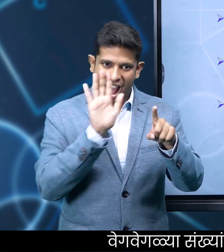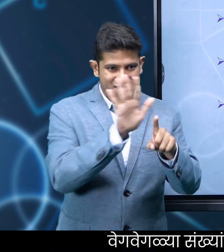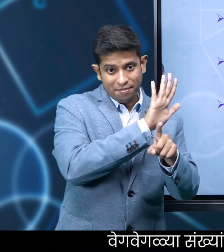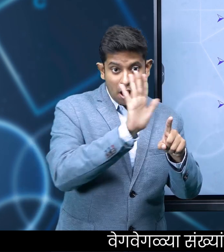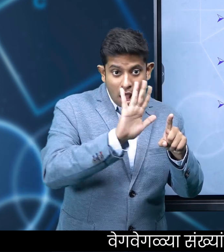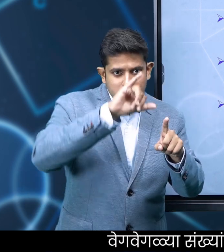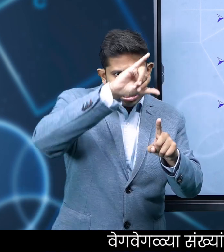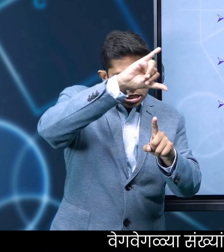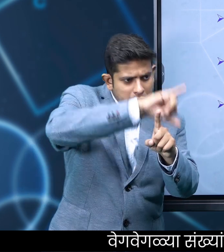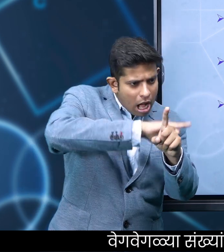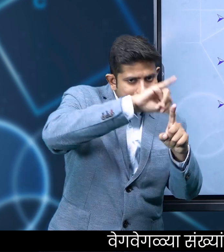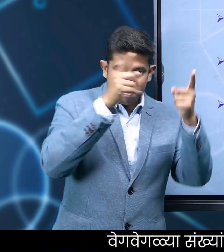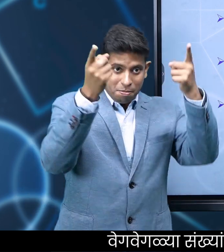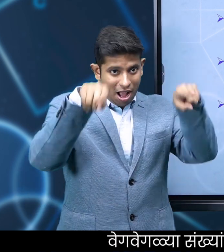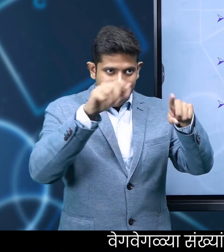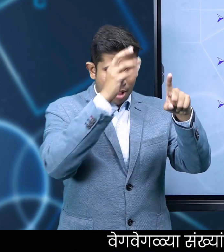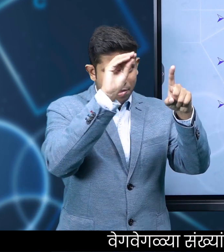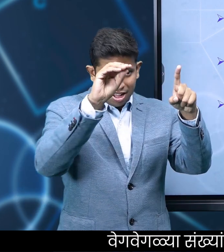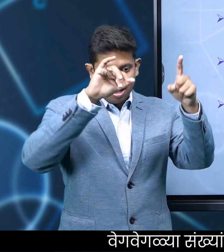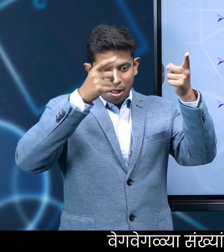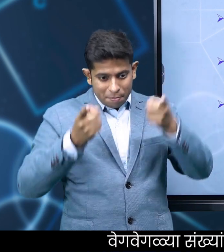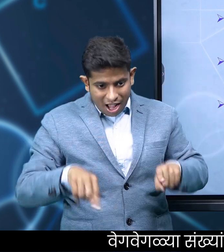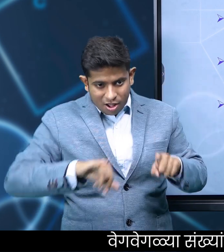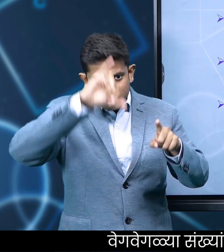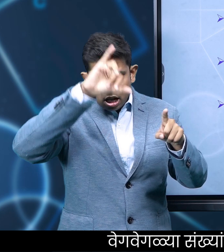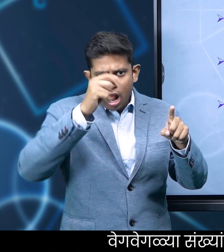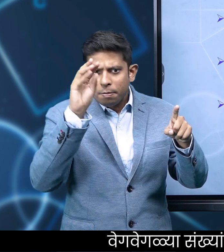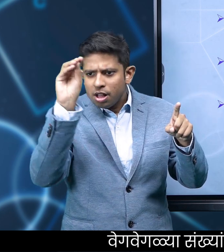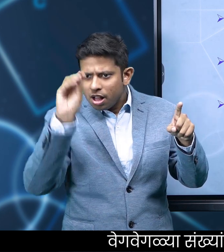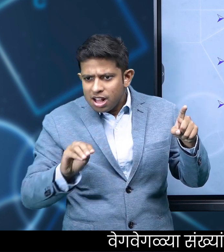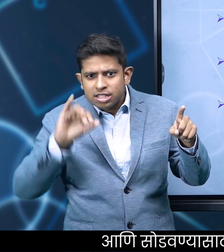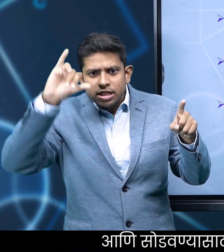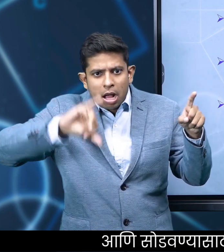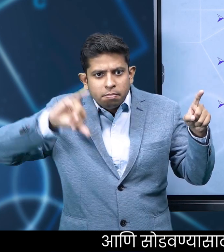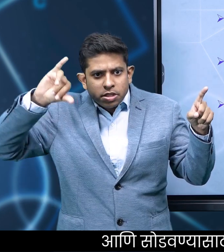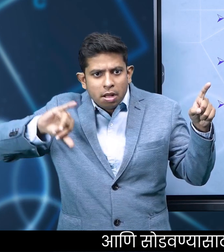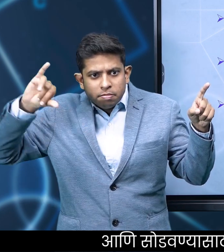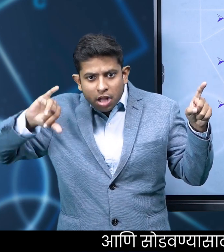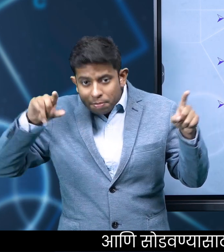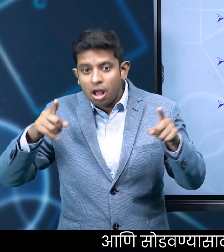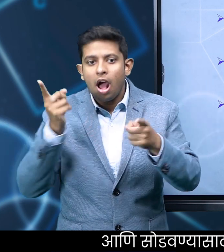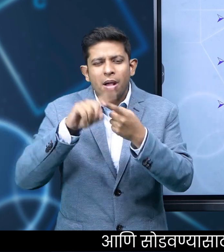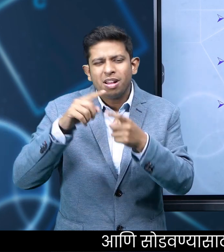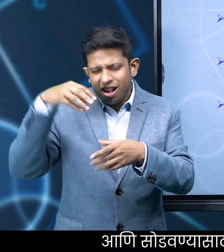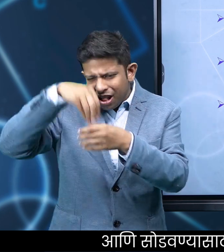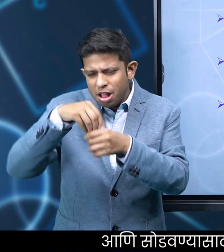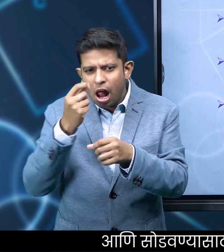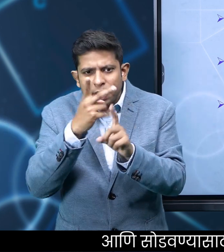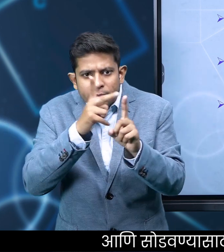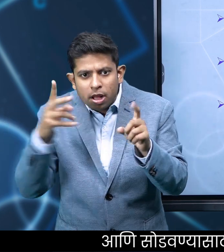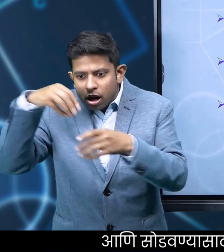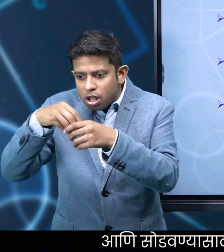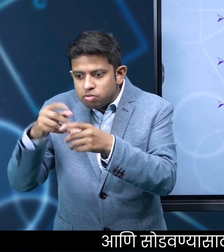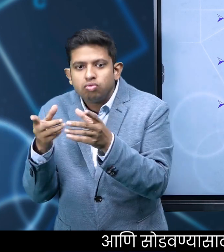वेगवेगळ्या संख्यांशी संबंधित समस्या सुलभ करण्यासाठी आणि सोडवण्यासाठी सामान्य घटक आणि गुणाकार